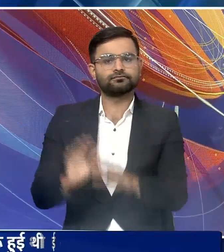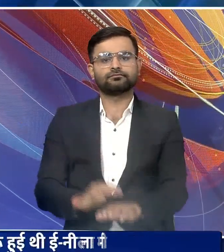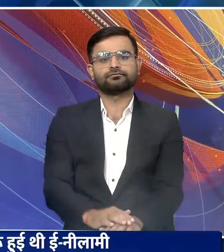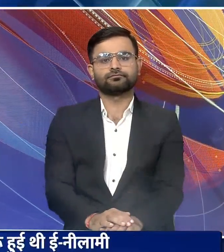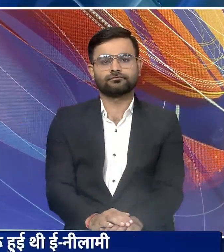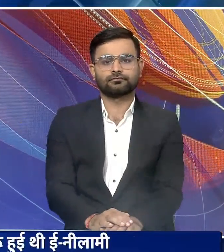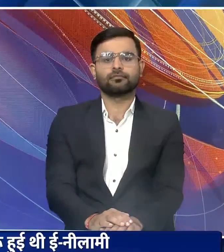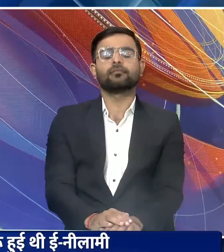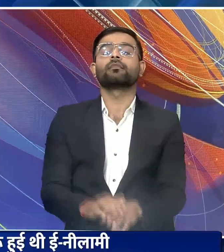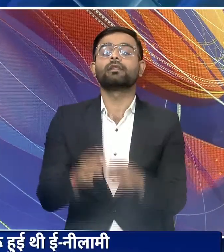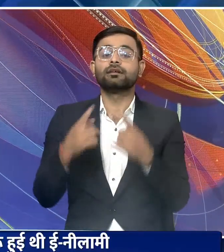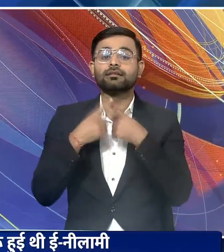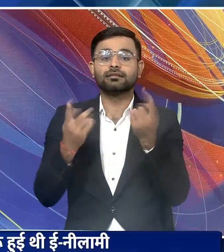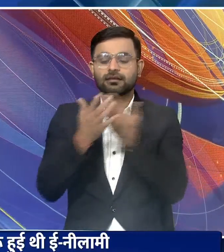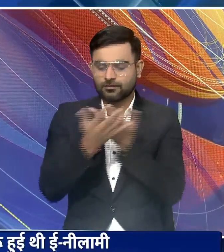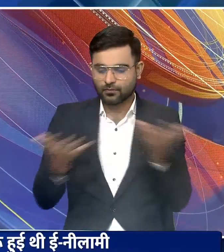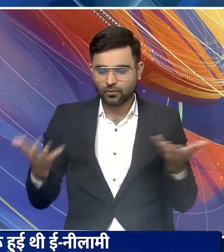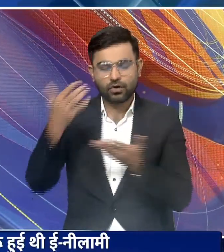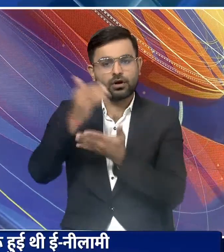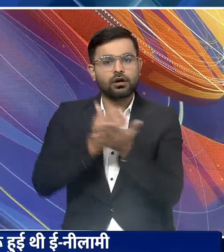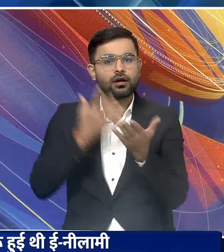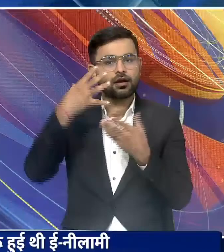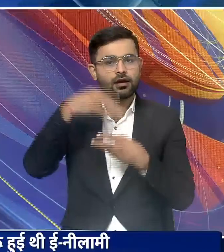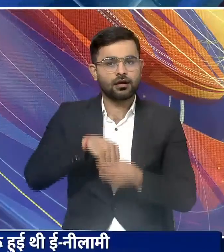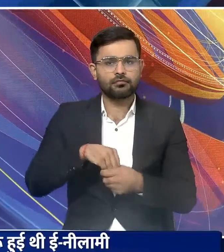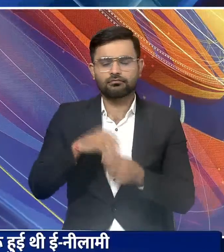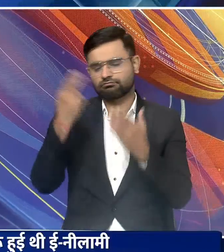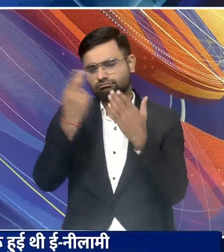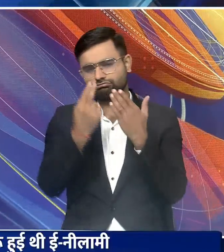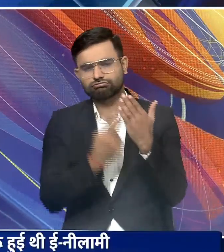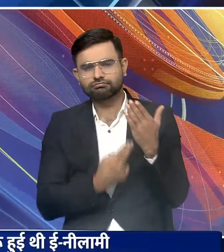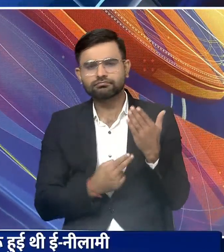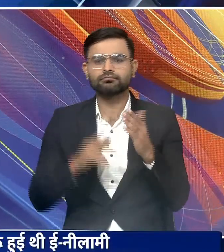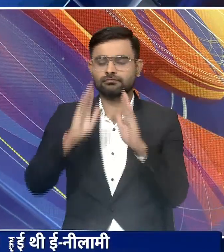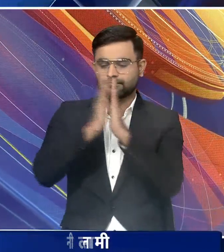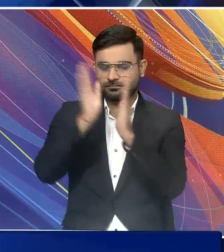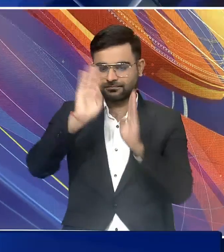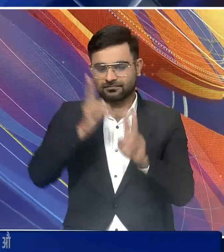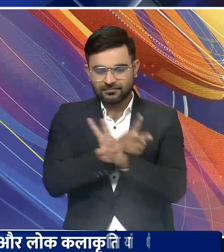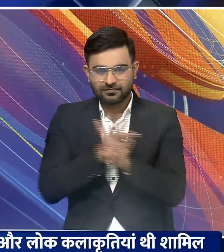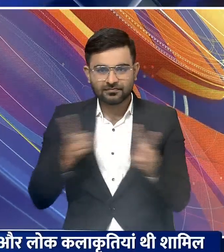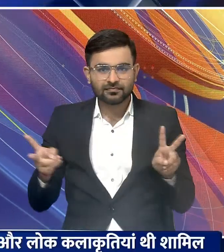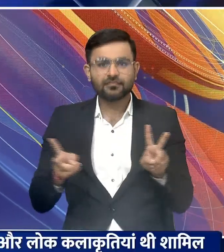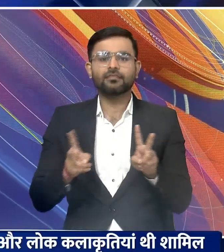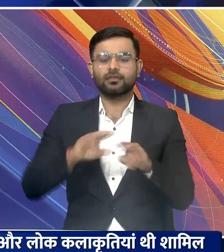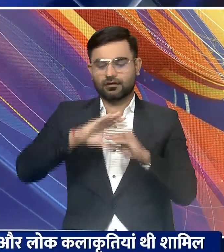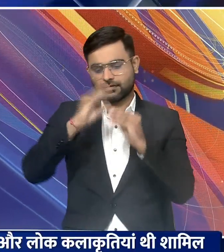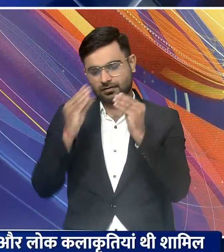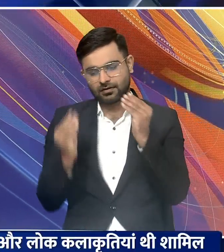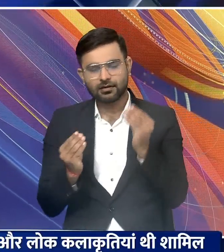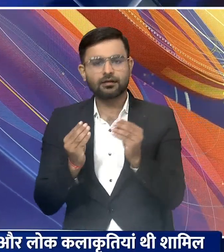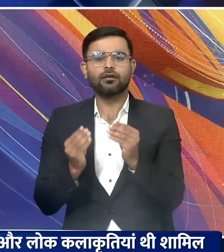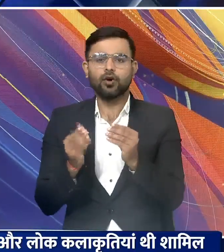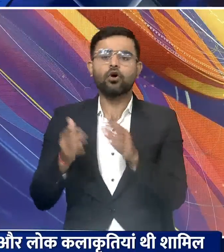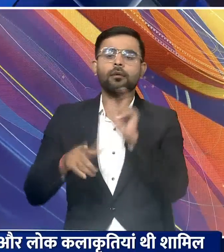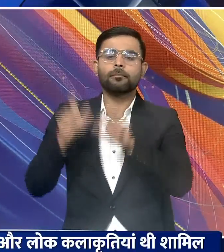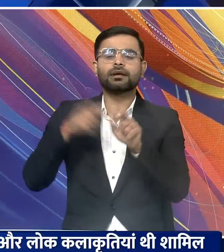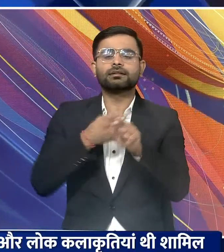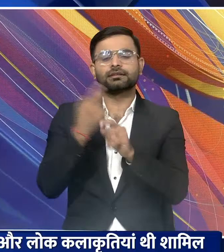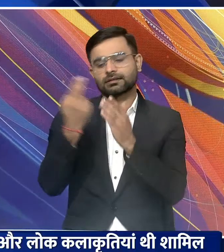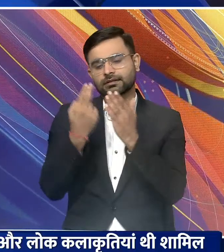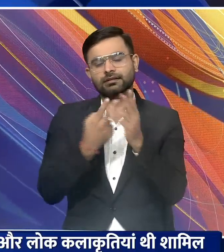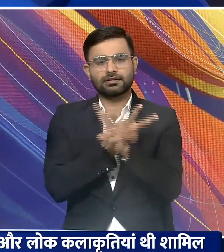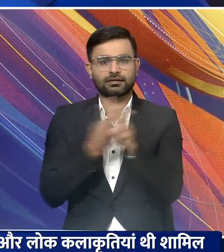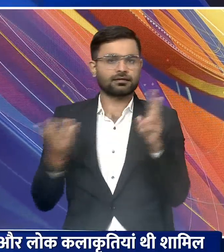गई। नीलामी में रखे गए स्मृति चिन्हों में शानदार पेंटिंग्स, मूर्तिकला, हस्तशिल्प और लोक कलाकृतियों को